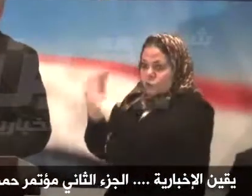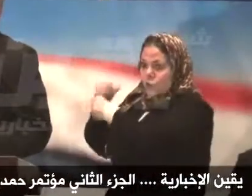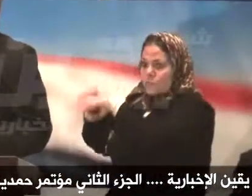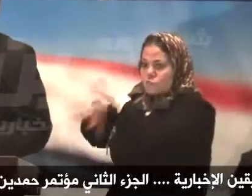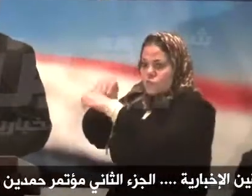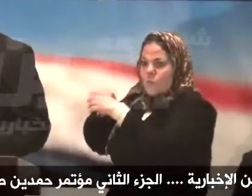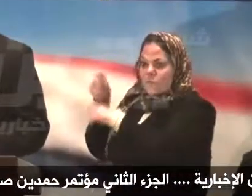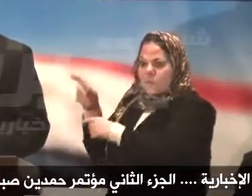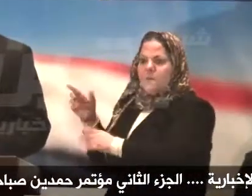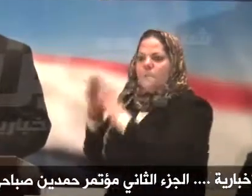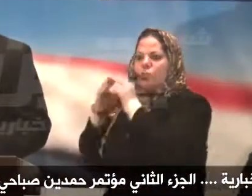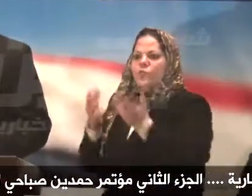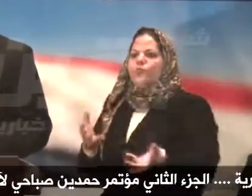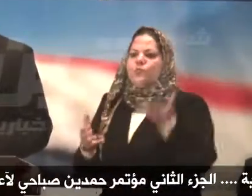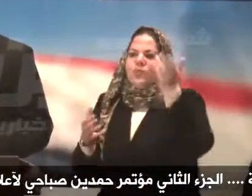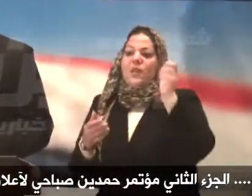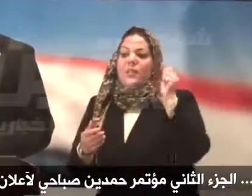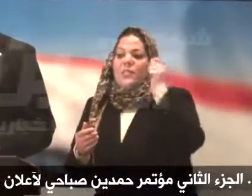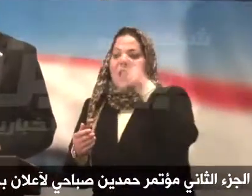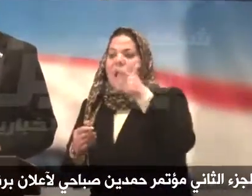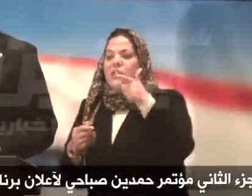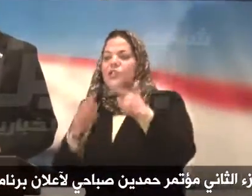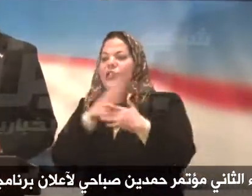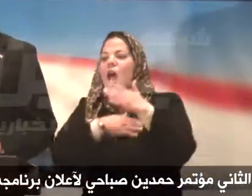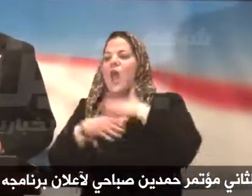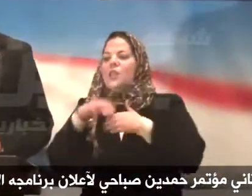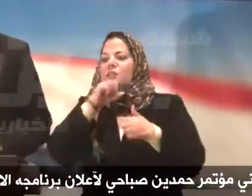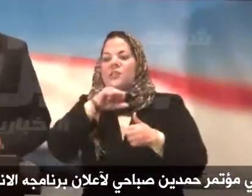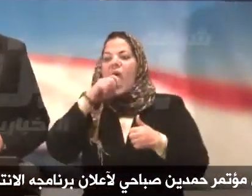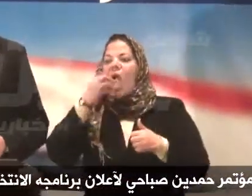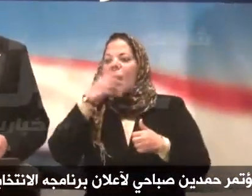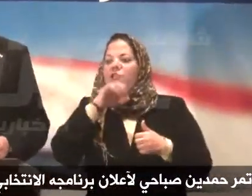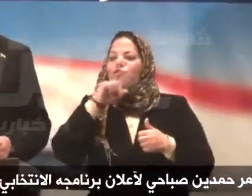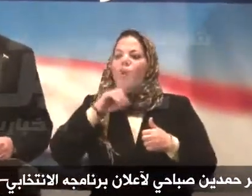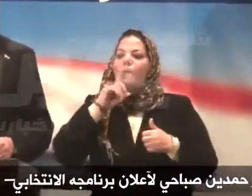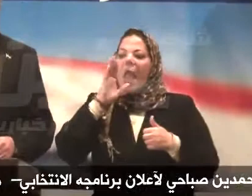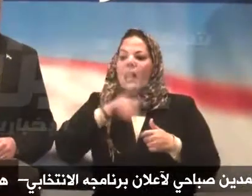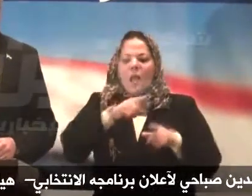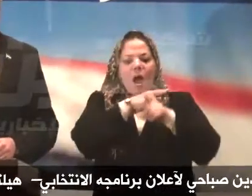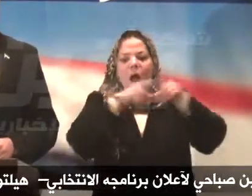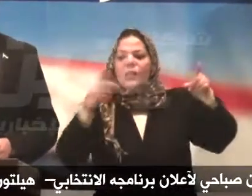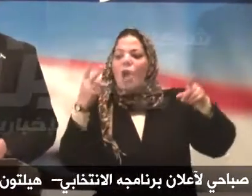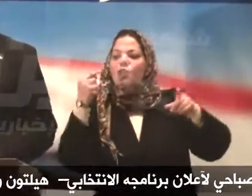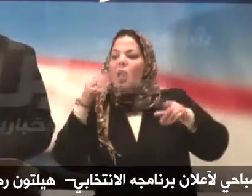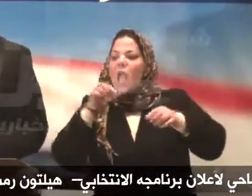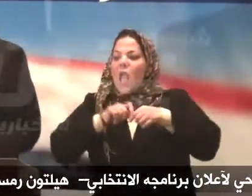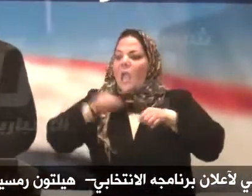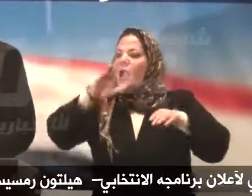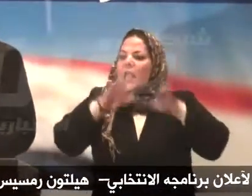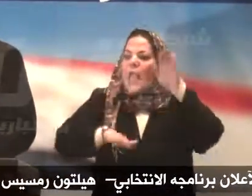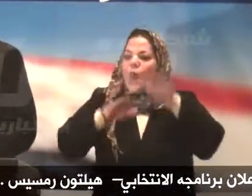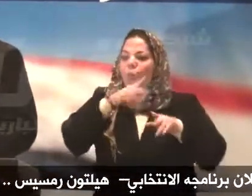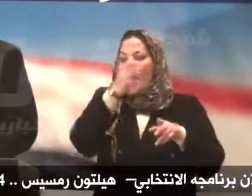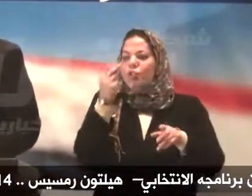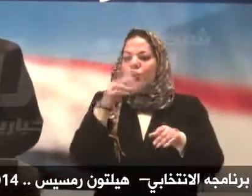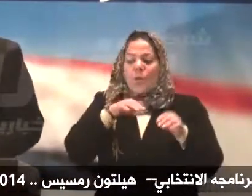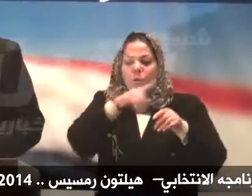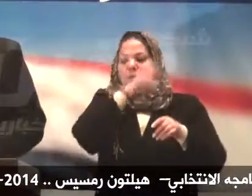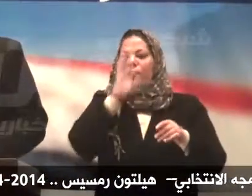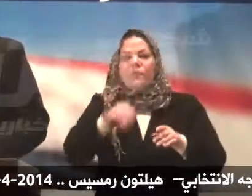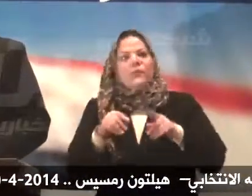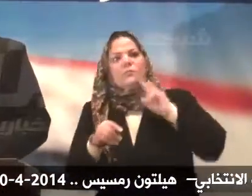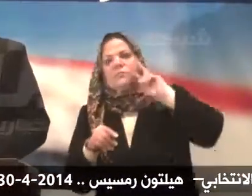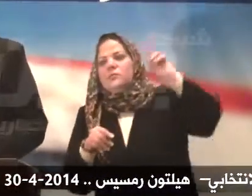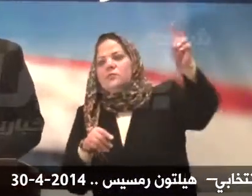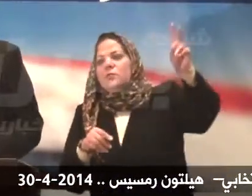سيناء اتنين الساحل الشمالي الغربي بعرض 20 كيلو من الشاطئ. احنا طبعا